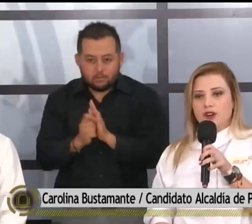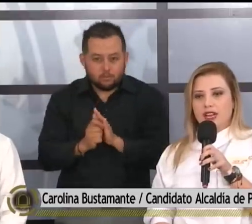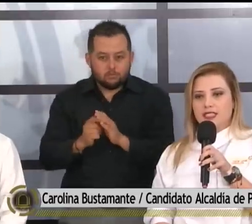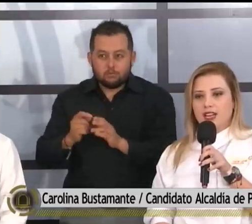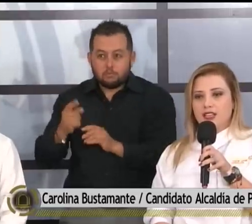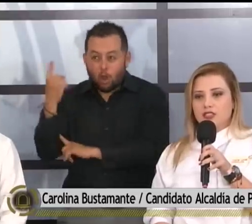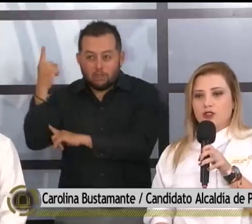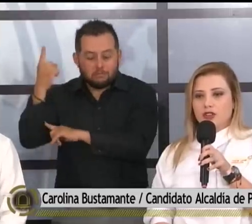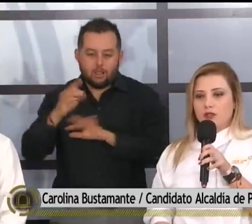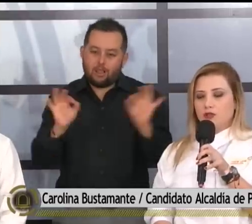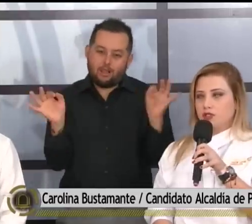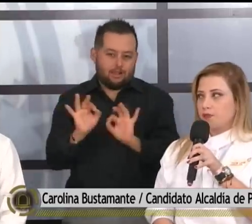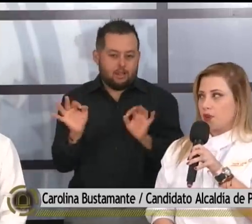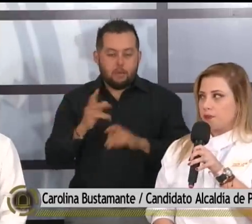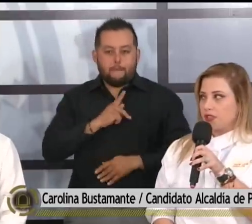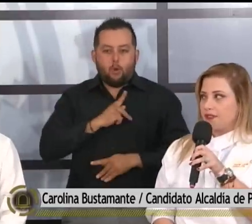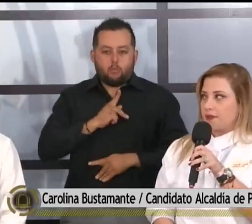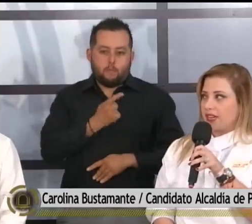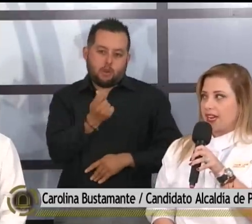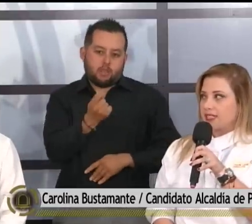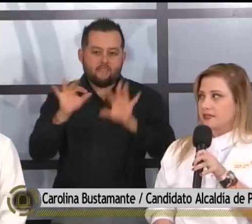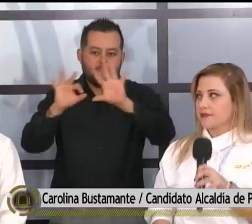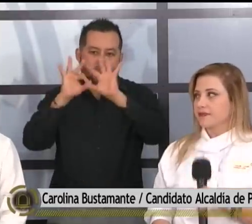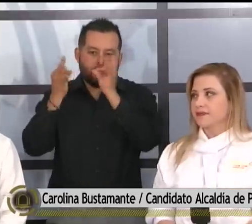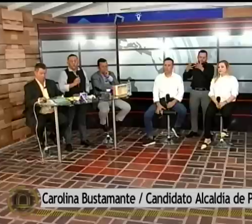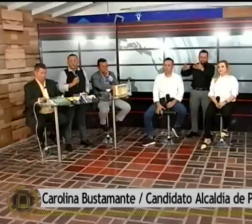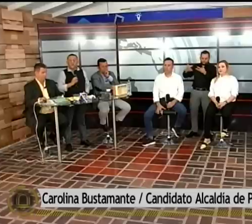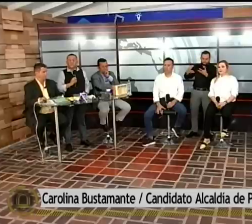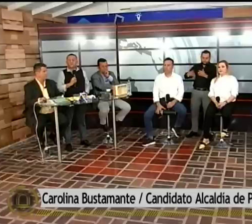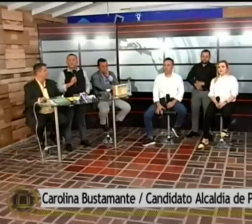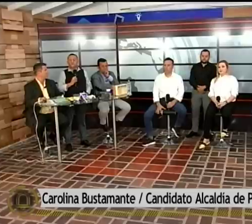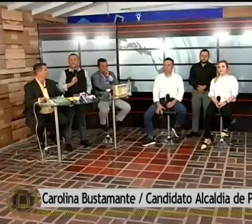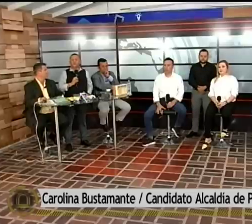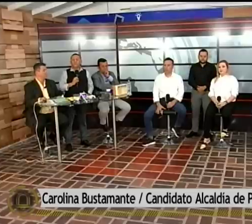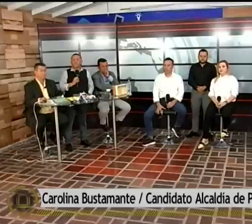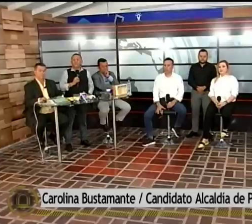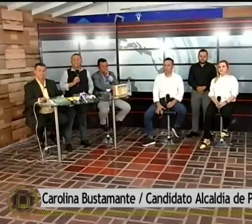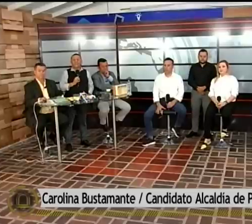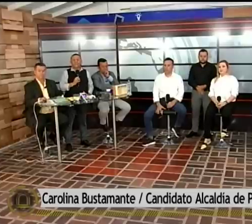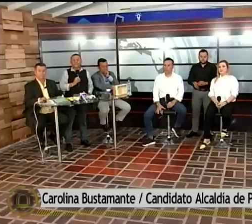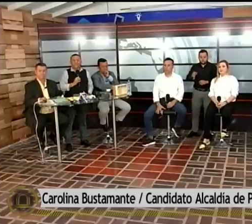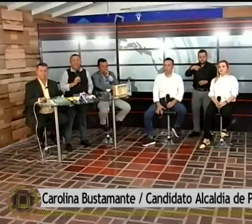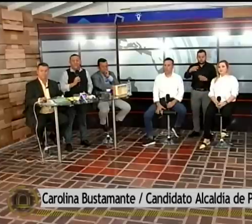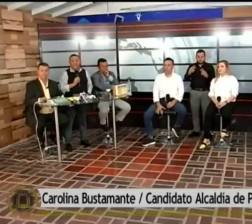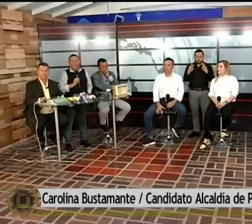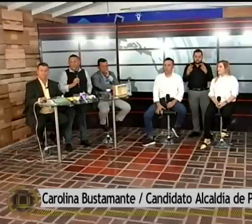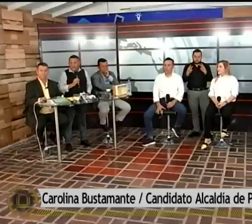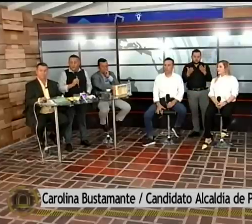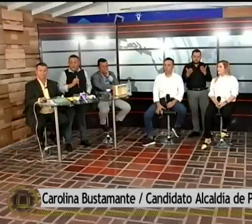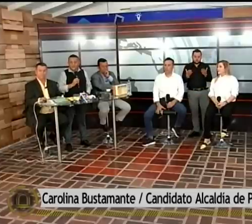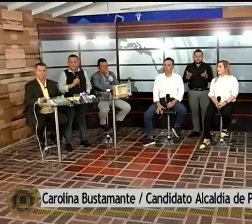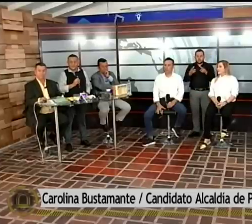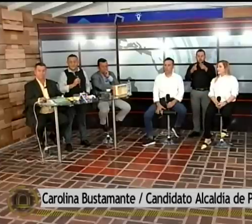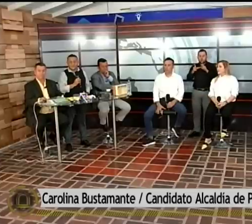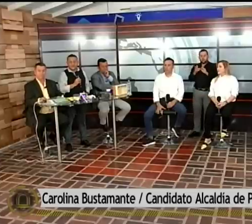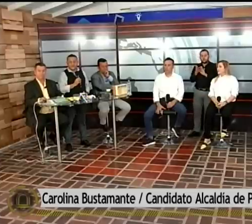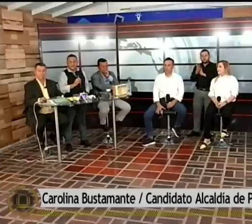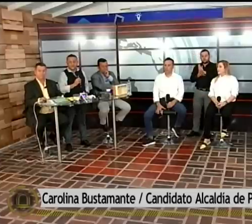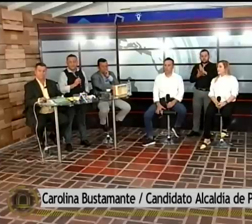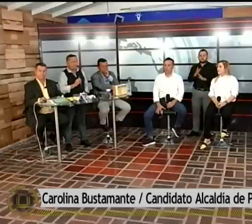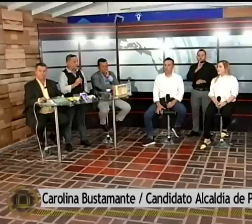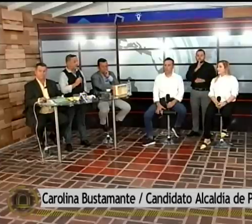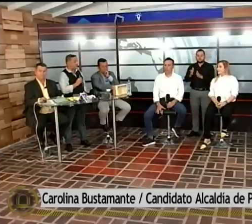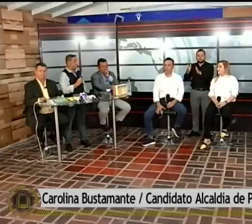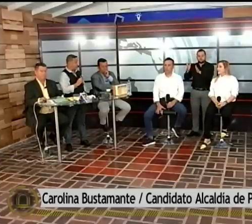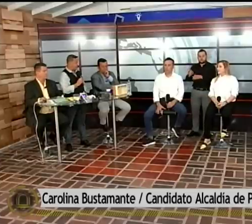ni burocracia. Son recursos propios y familiares. Ustedes pueden ver en la mitad, en el lenguaje de señas, a